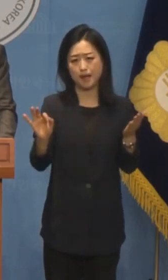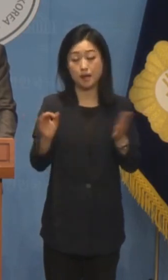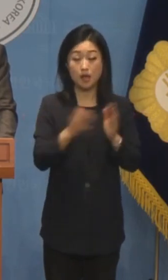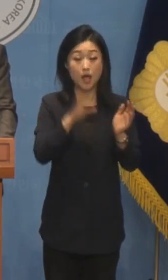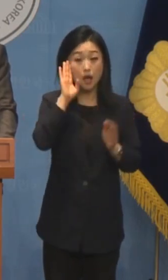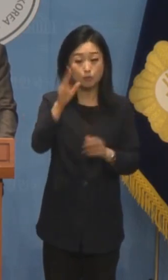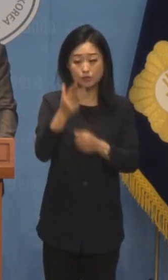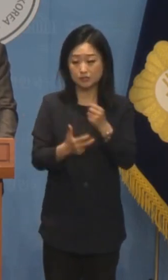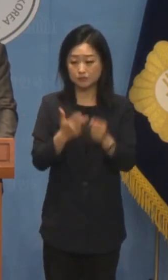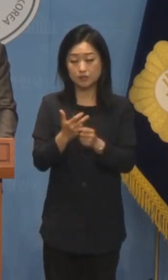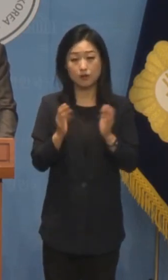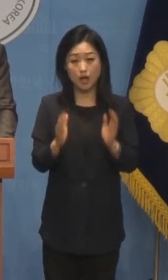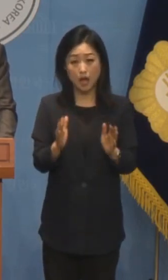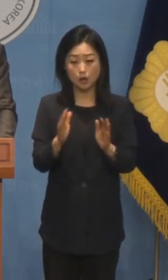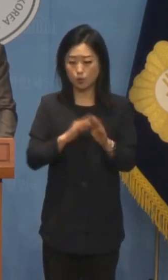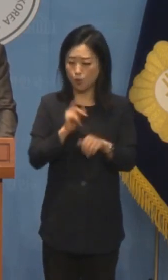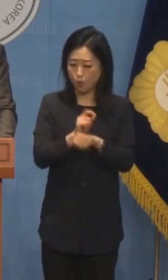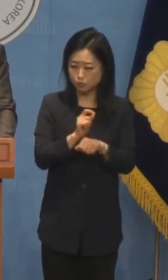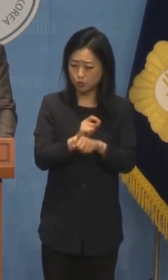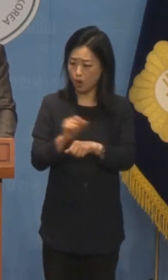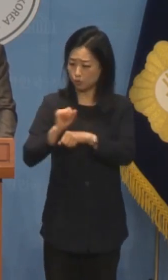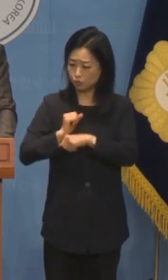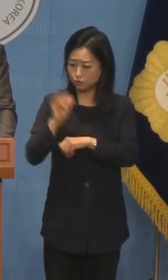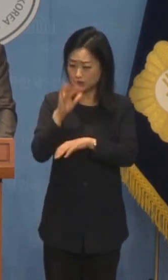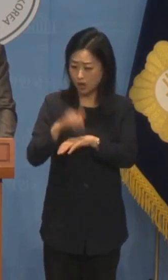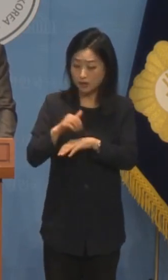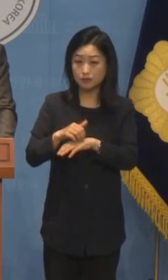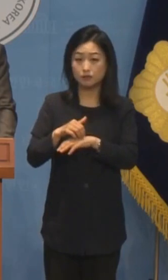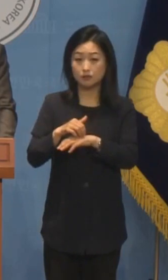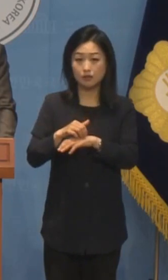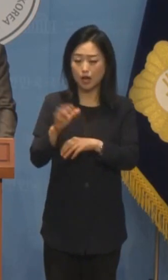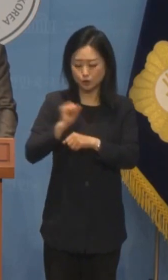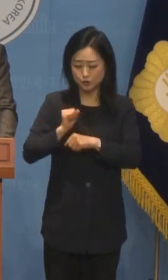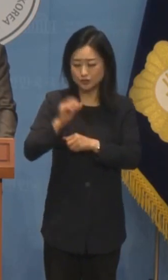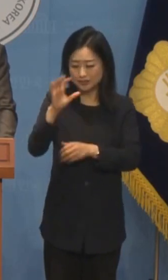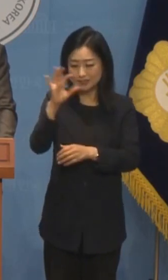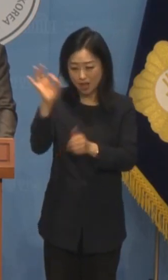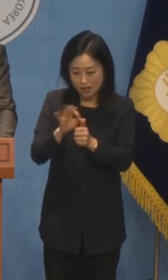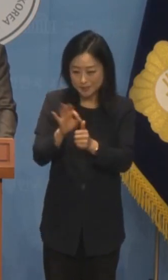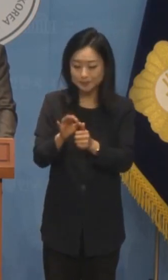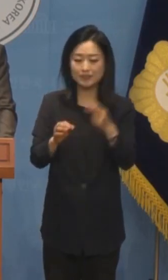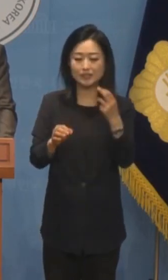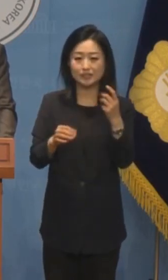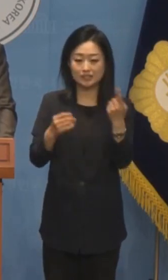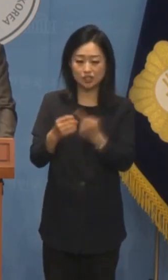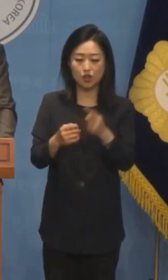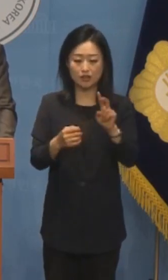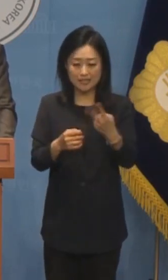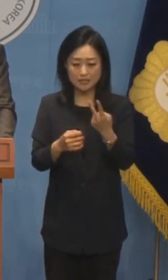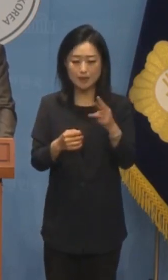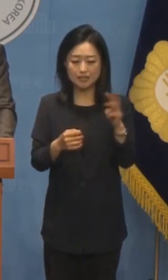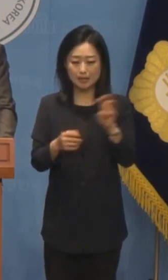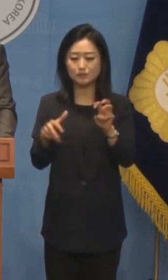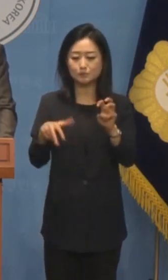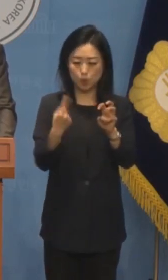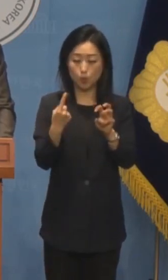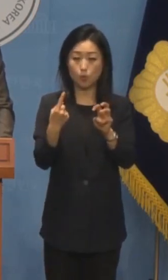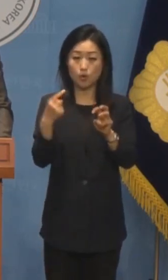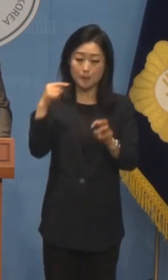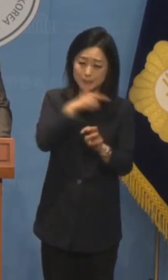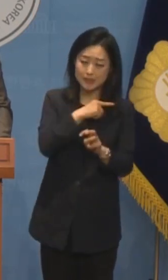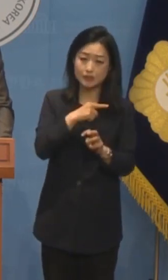앞으로 70년간 공무원, 군인연금에 지급해야 할 국가 보조금은 1,230조 원으로 추산되고 있습니다. 또 다른